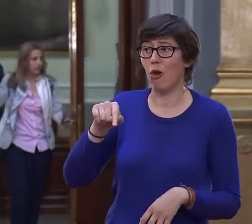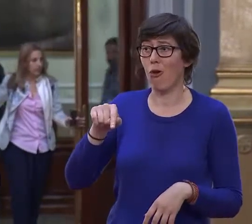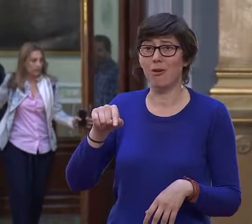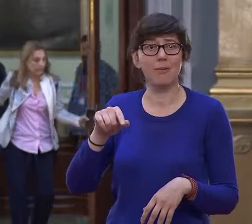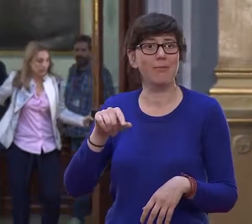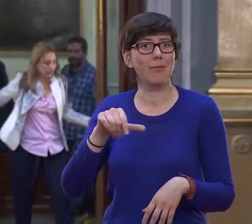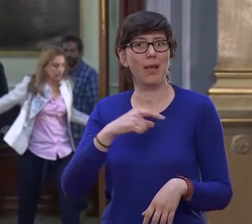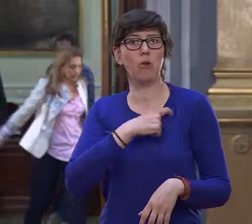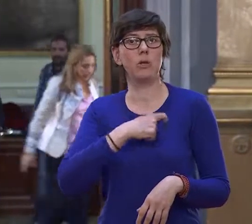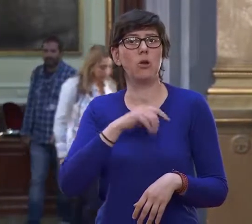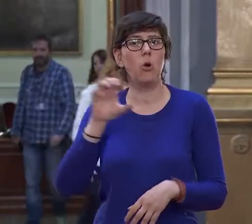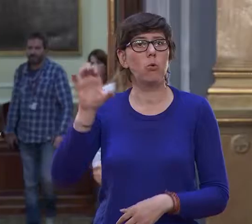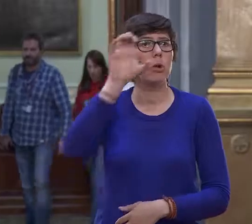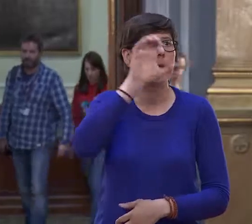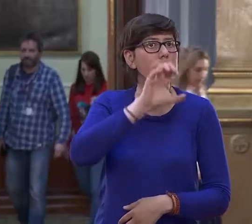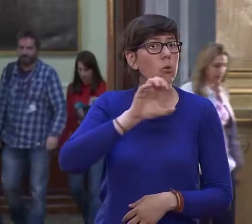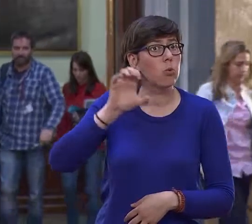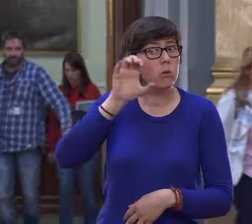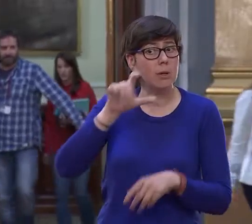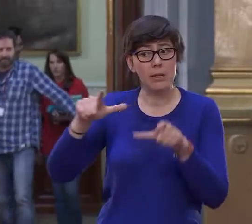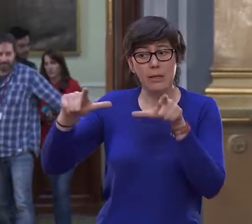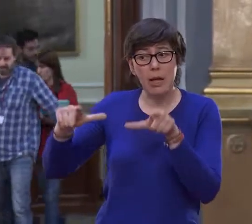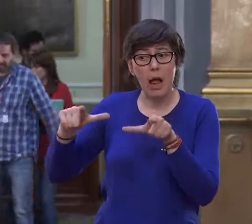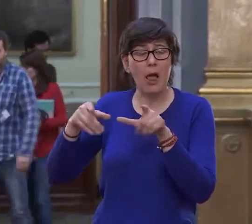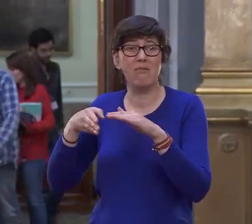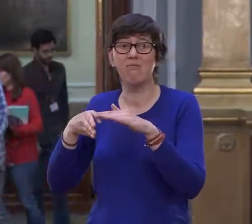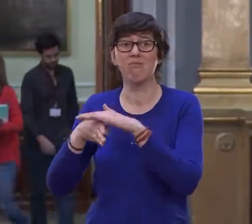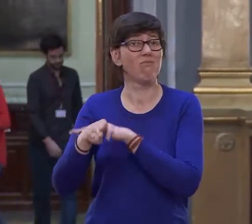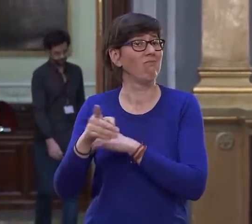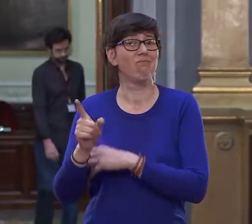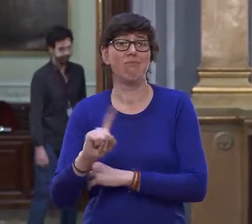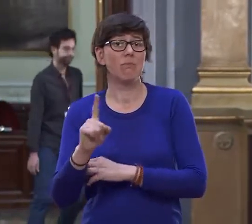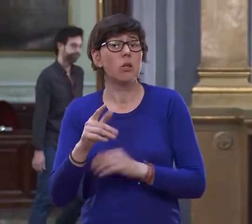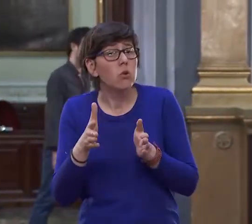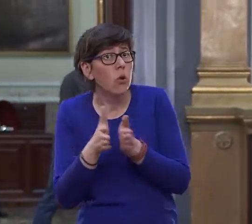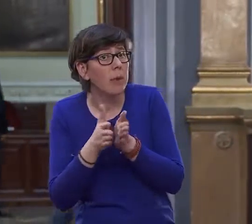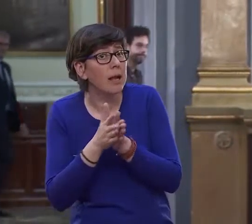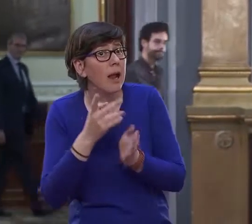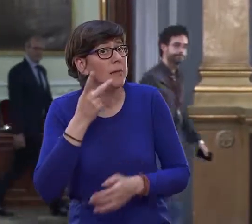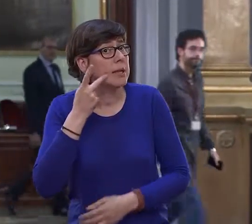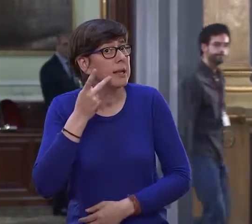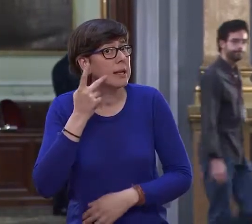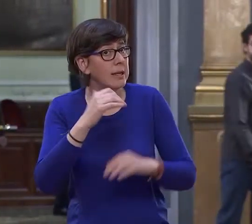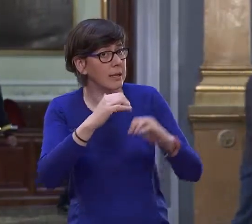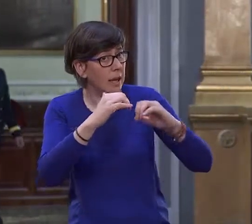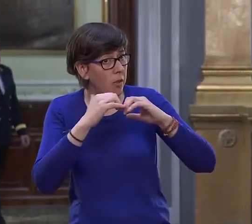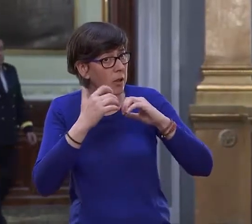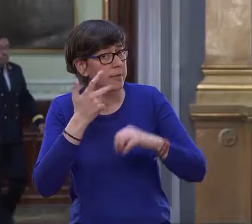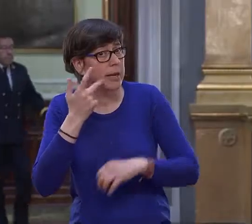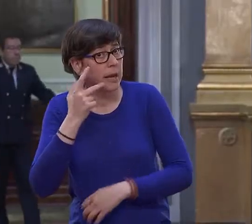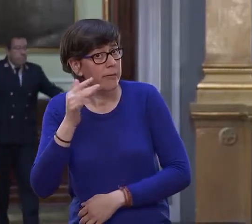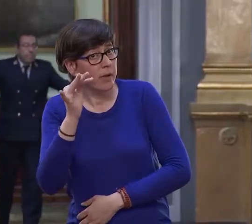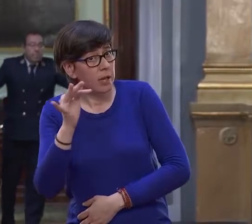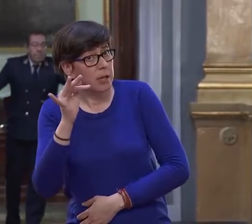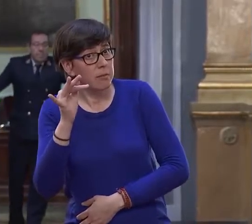Queríamos aprovechar que hoy se está celebrando la Comisión de Comunidades Autónomas para reivindicar de nuevo